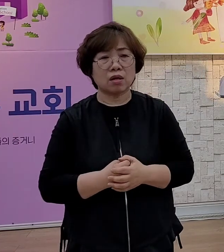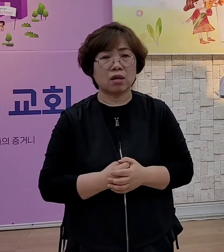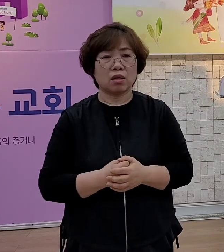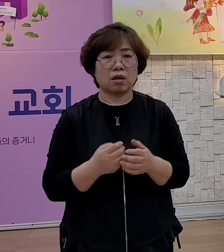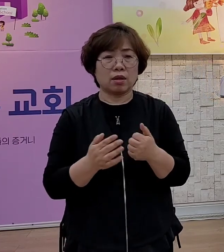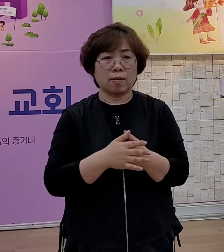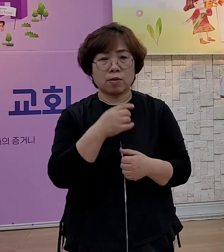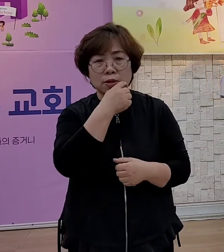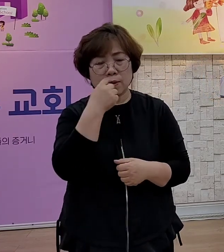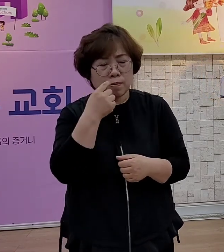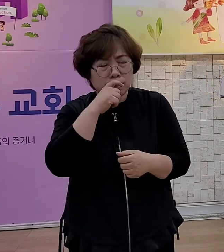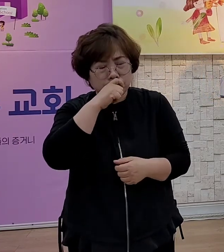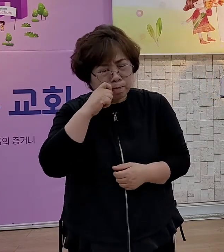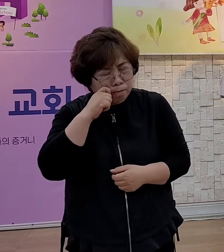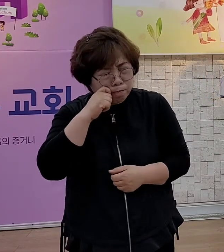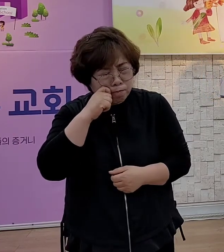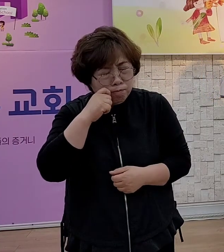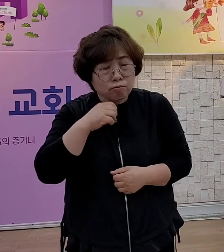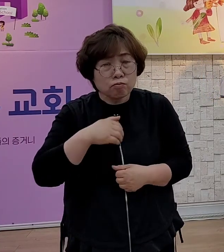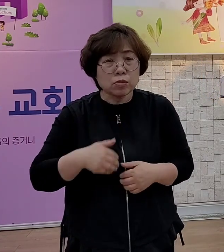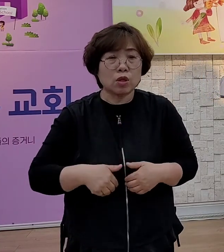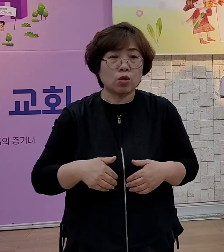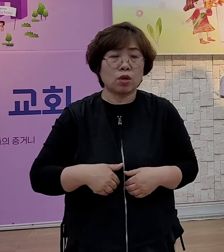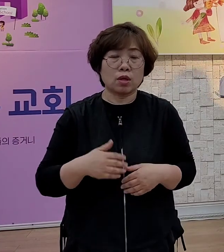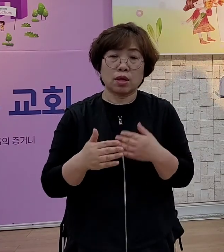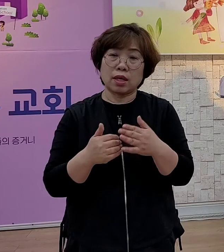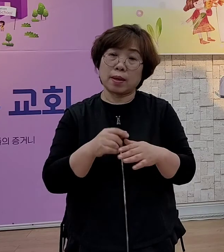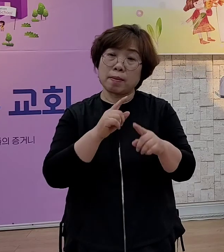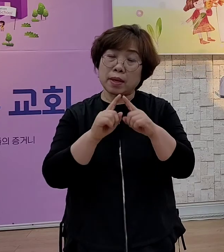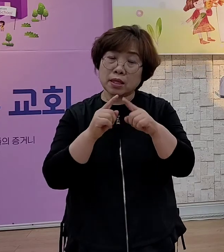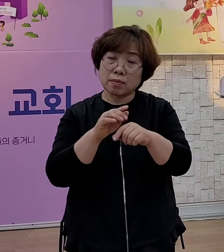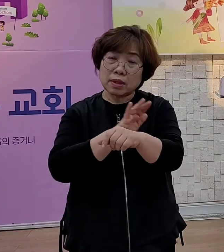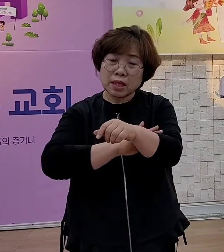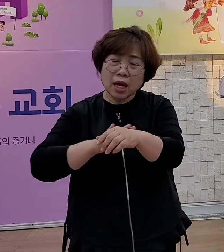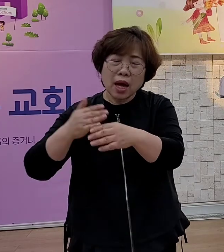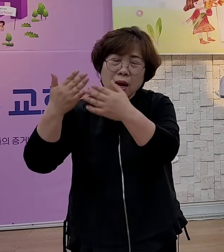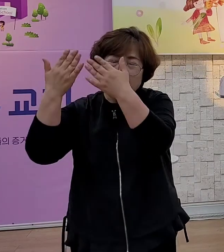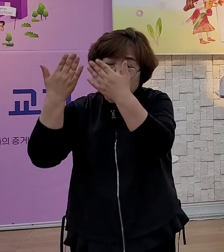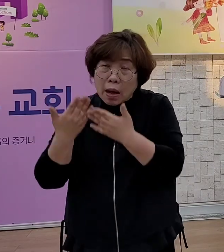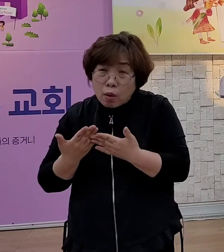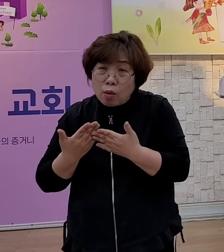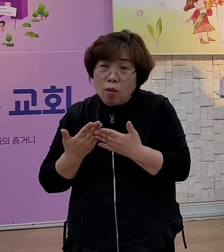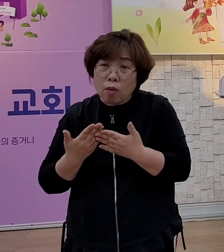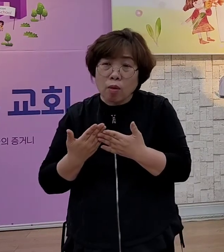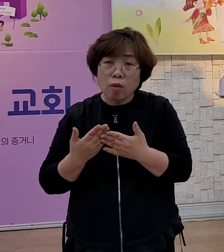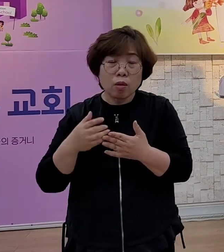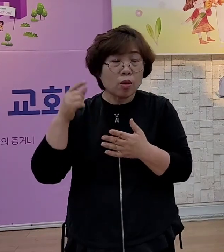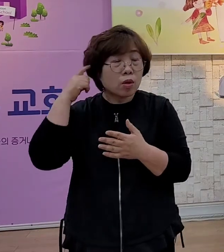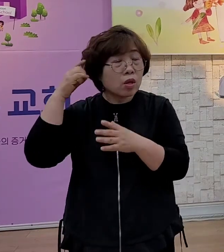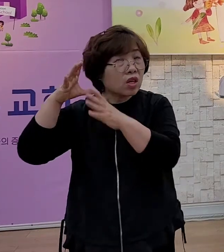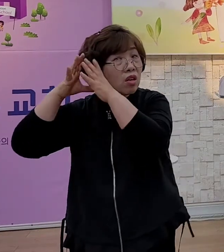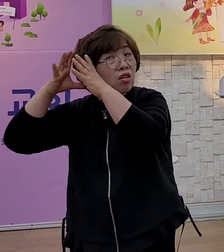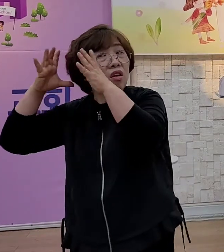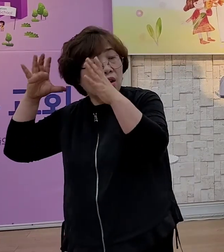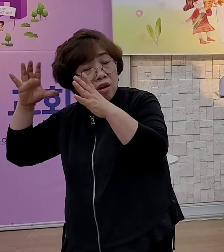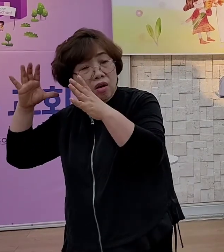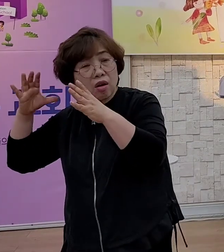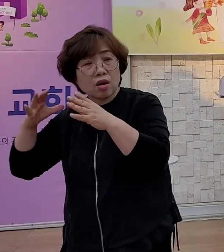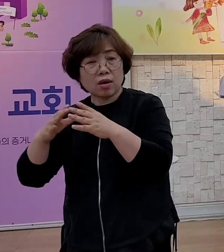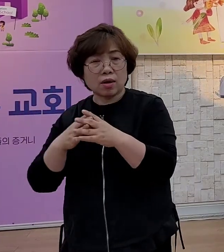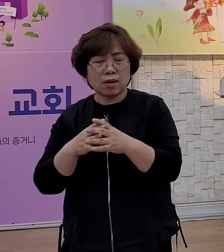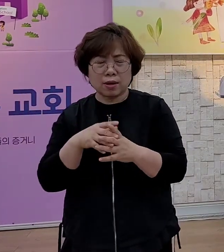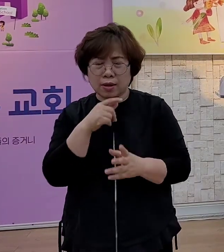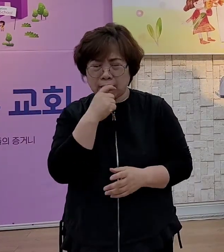그래서 입을 지어하라고. 하나님의 말씀을 잘 받도록 귀를 열고, 그래